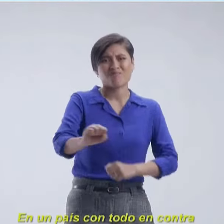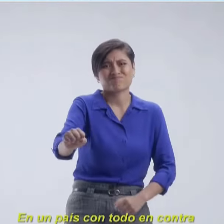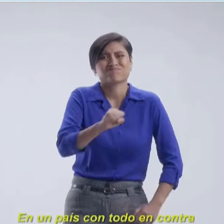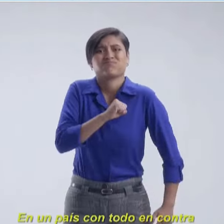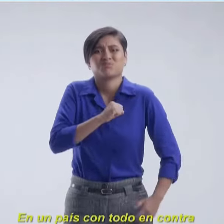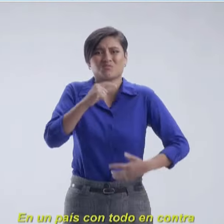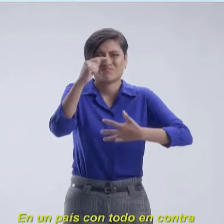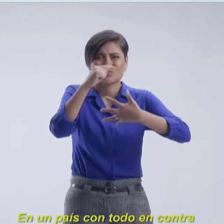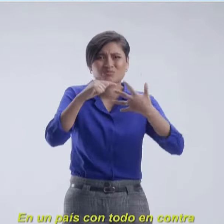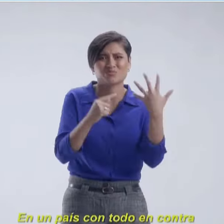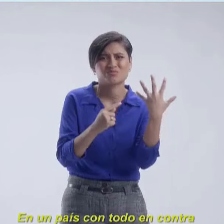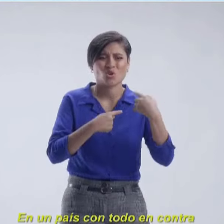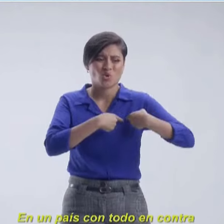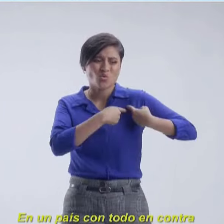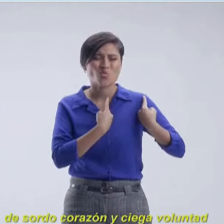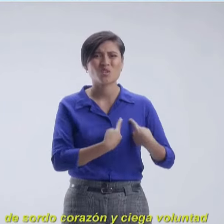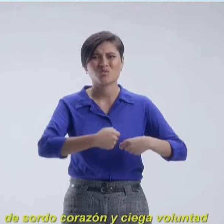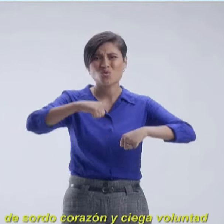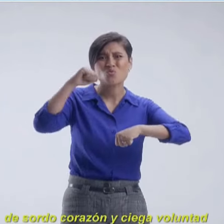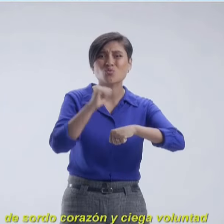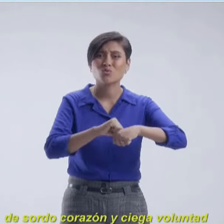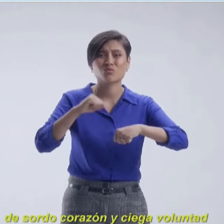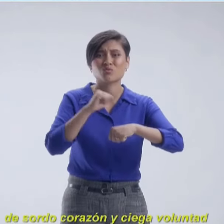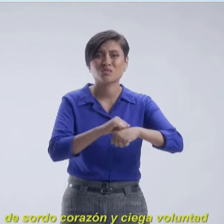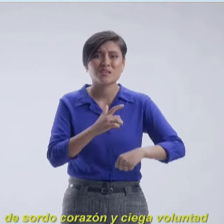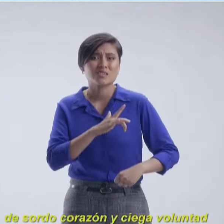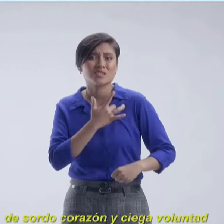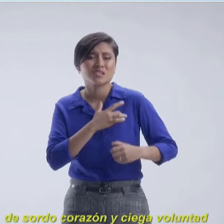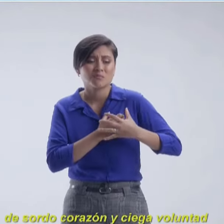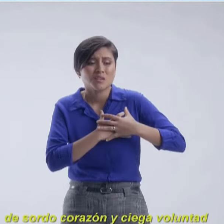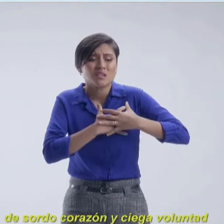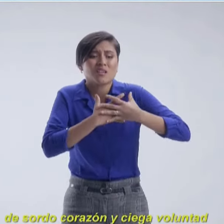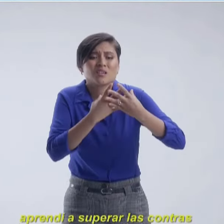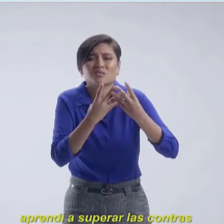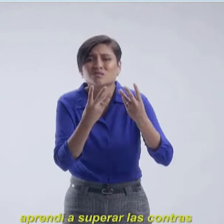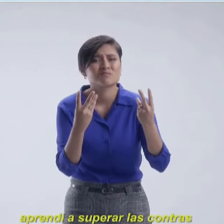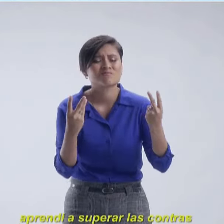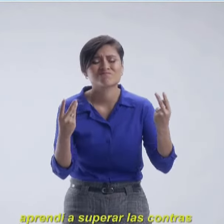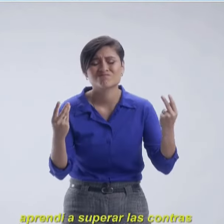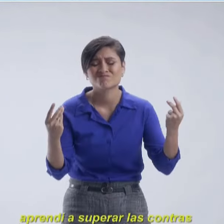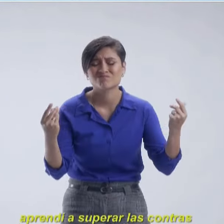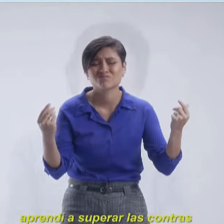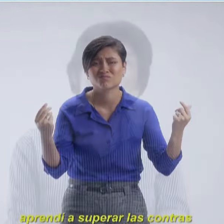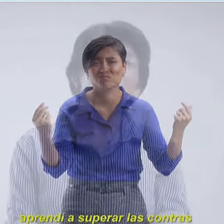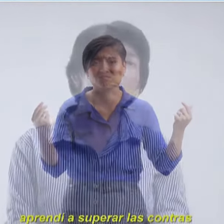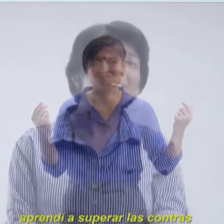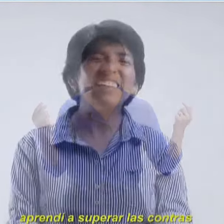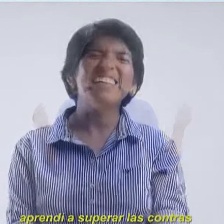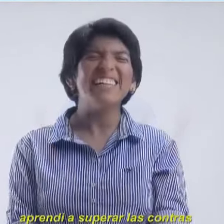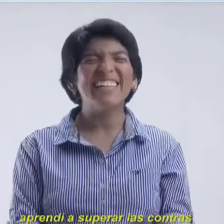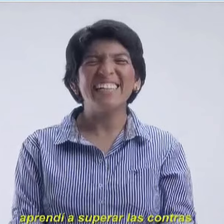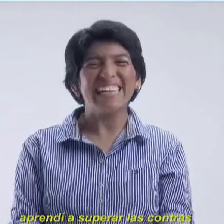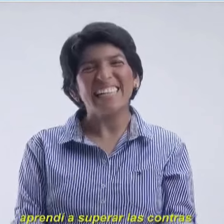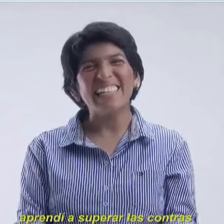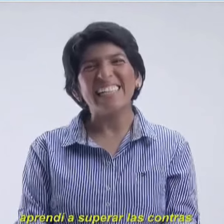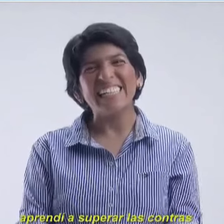ser madre o no tiene la capacidad para amar, tantas cosas que como... Eso se dice así, ¿sí? Sí, ¿no? O